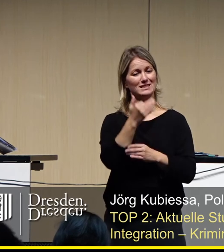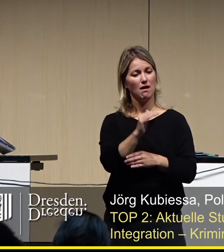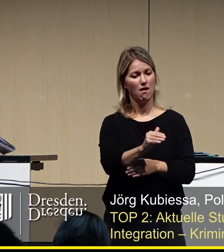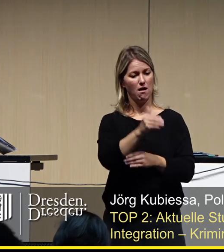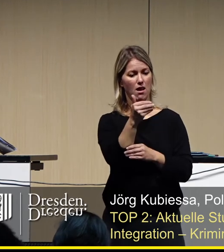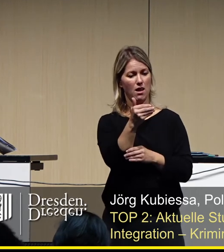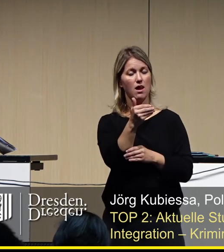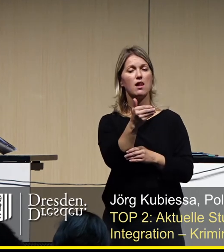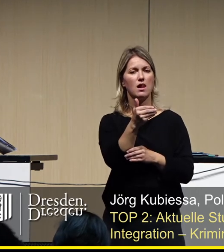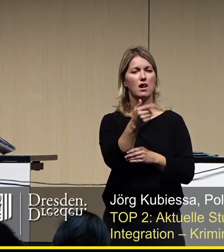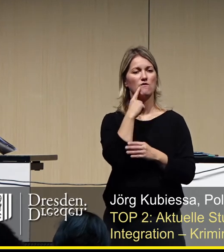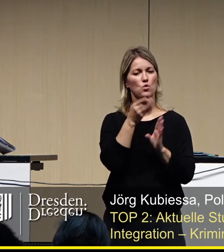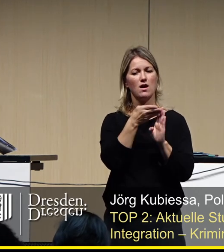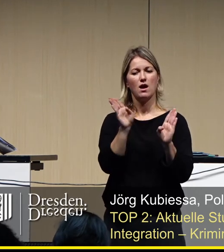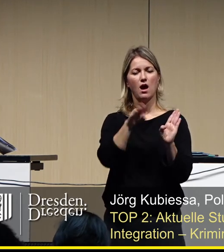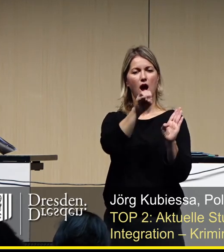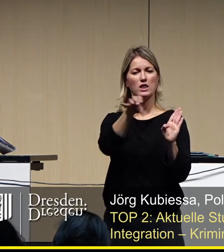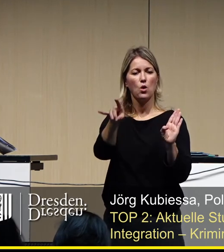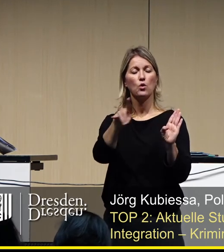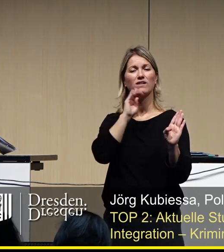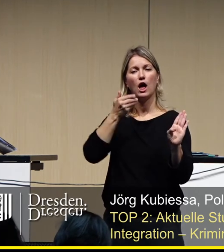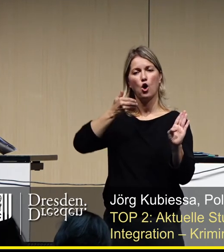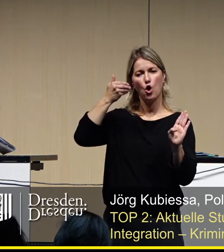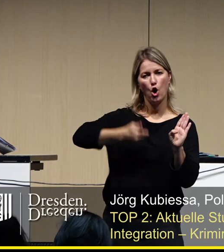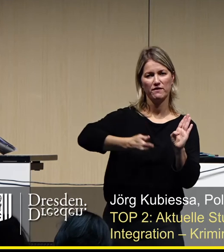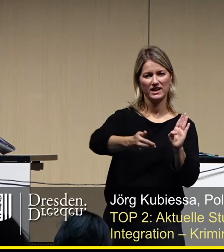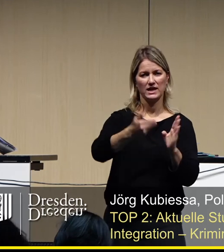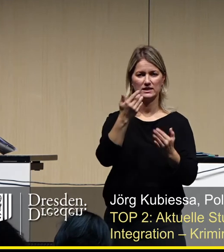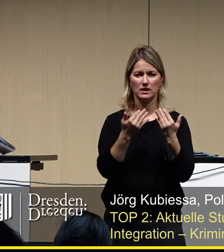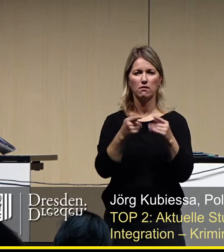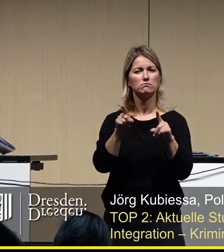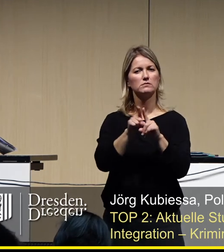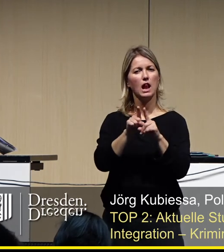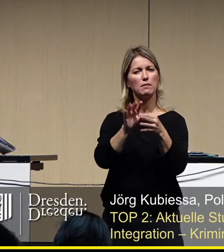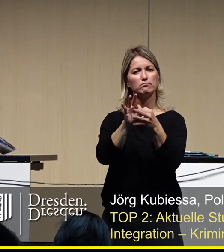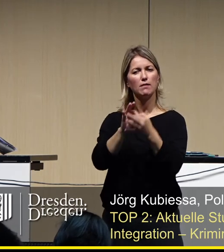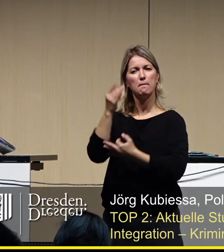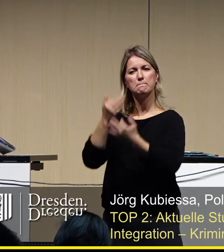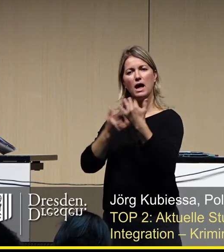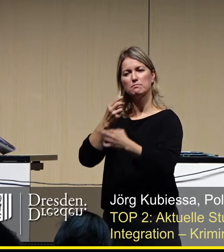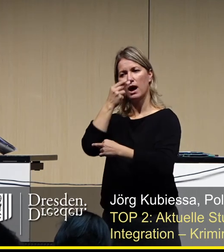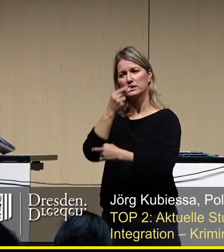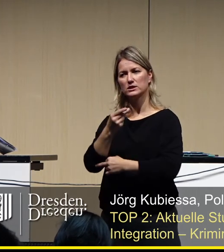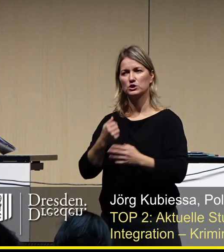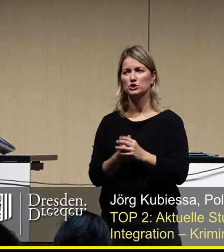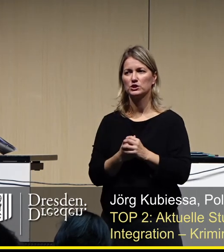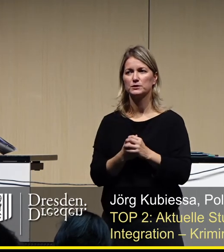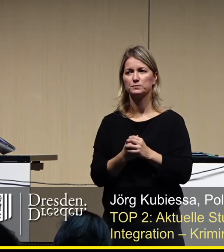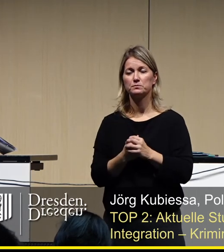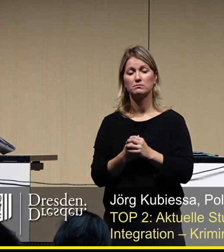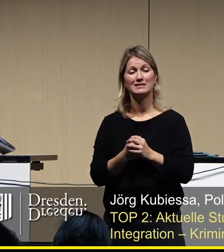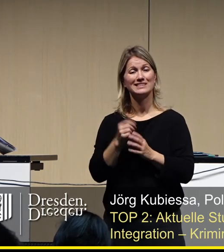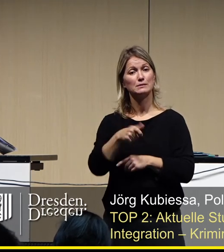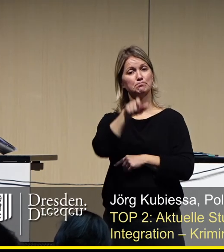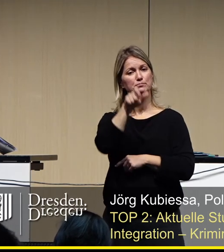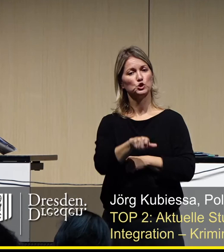sogenannte Häufigkeitszahl. Da geht es immer darum, in der mathematischen Betrachtung, wie viele Straftaten einer